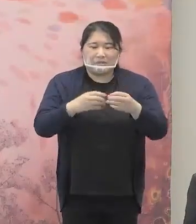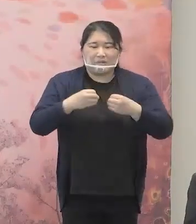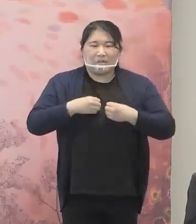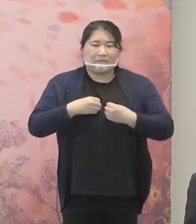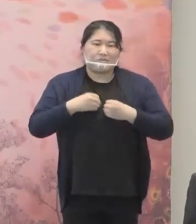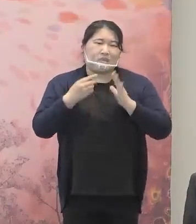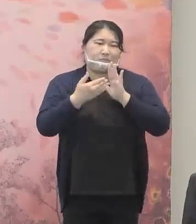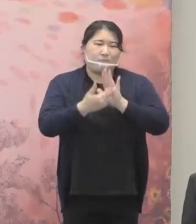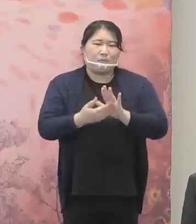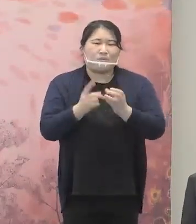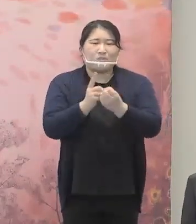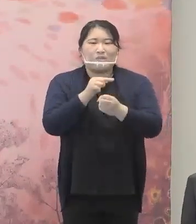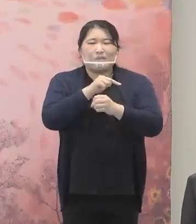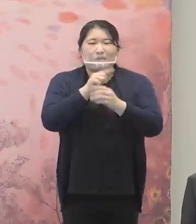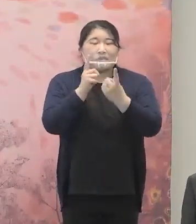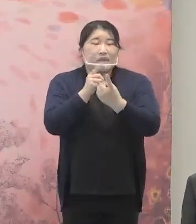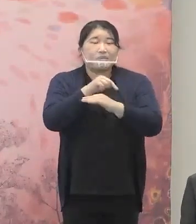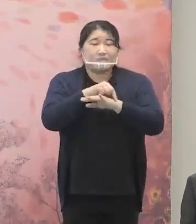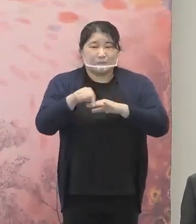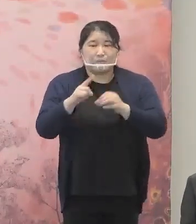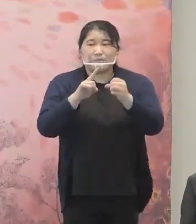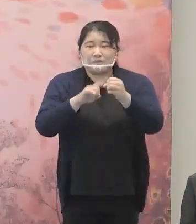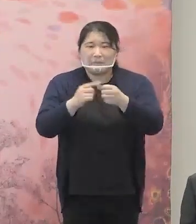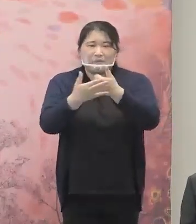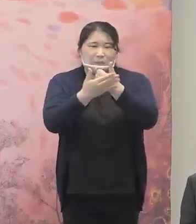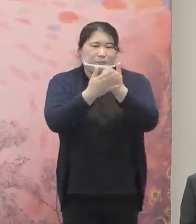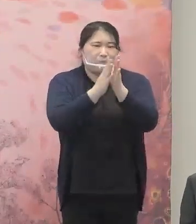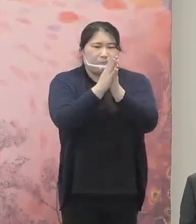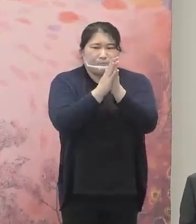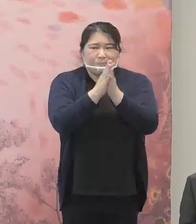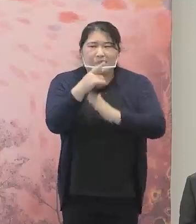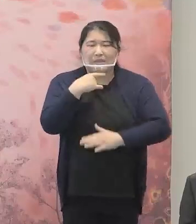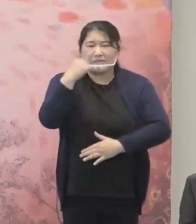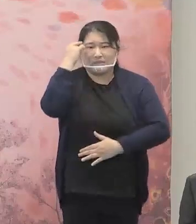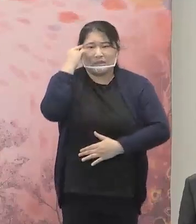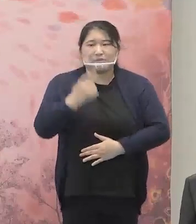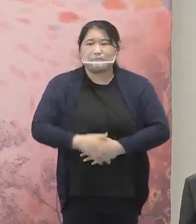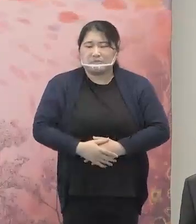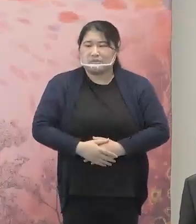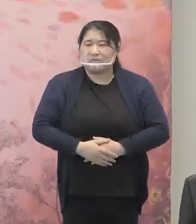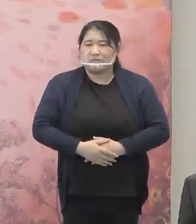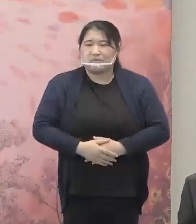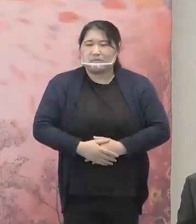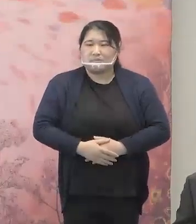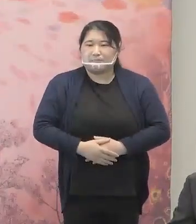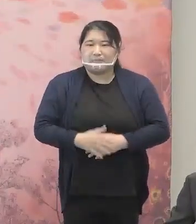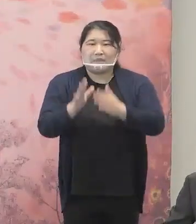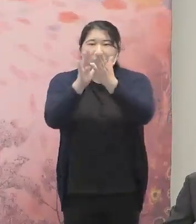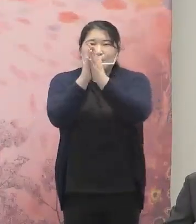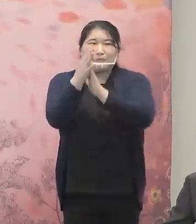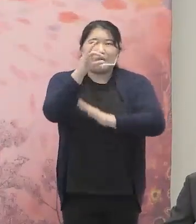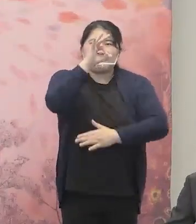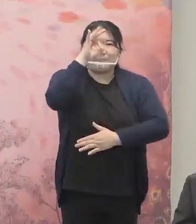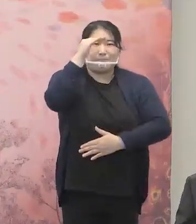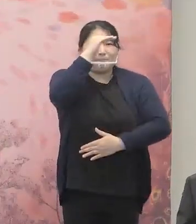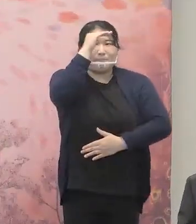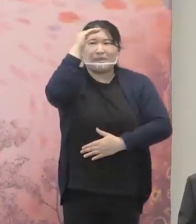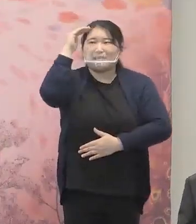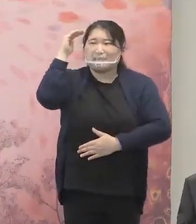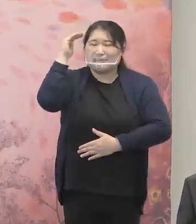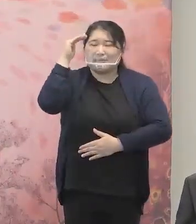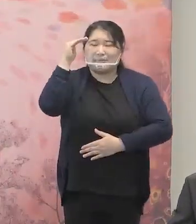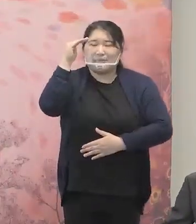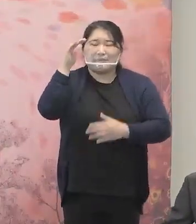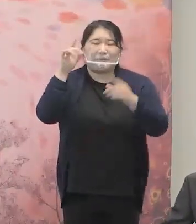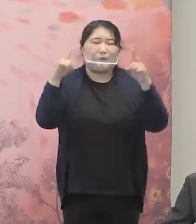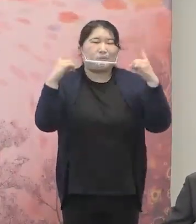から中止することについてどうぞご協力ご理解いただきたいと思います。ぜひ桜をめでるという形での春祭りで